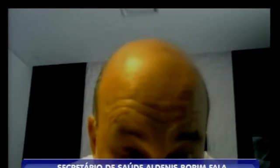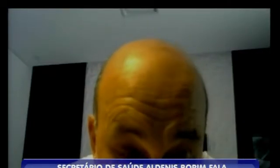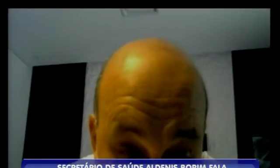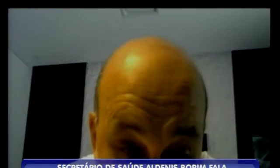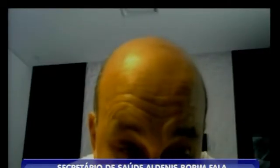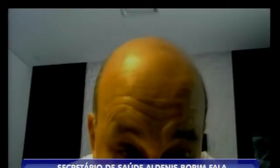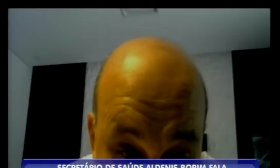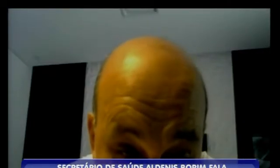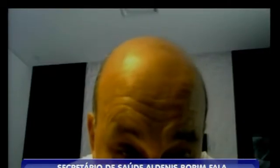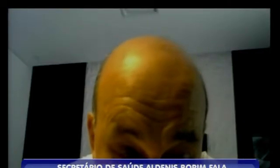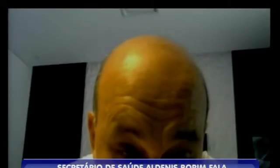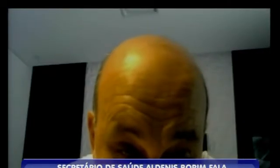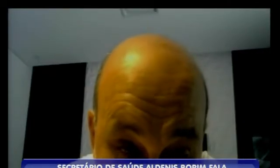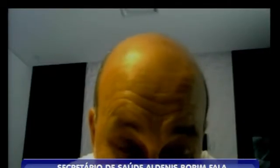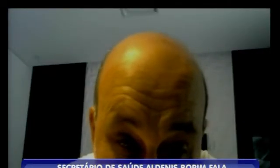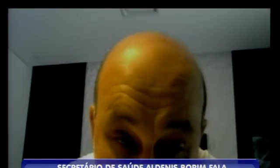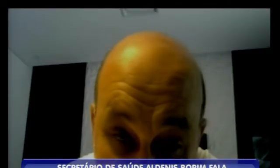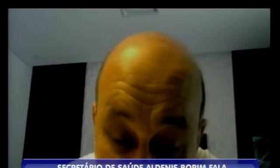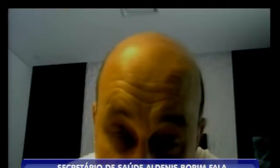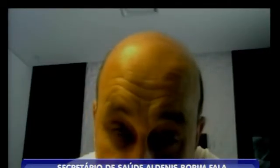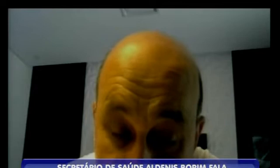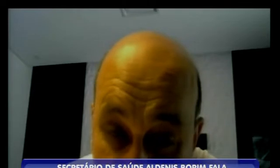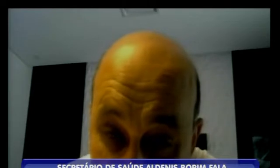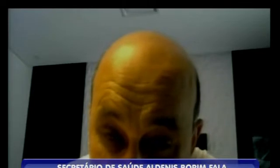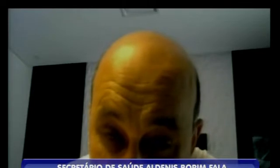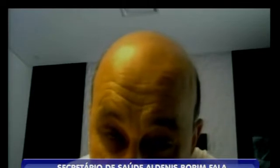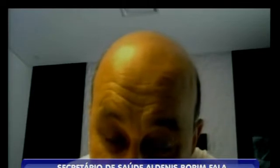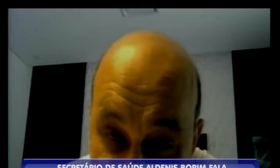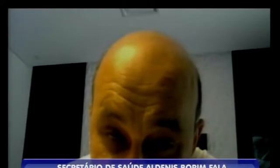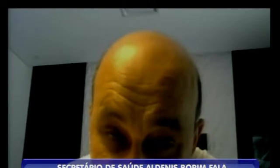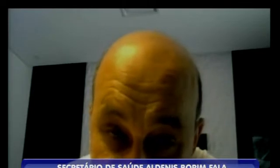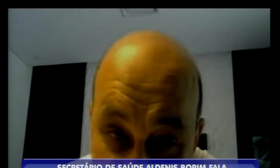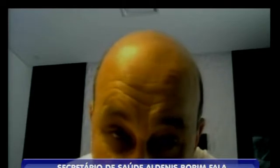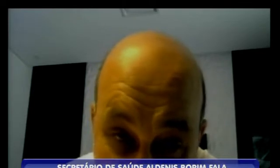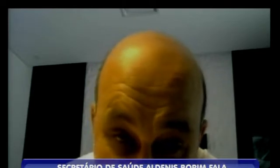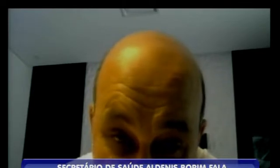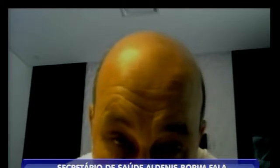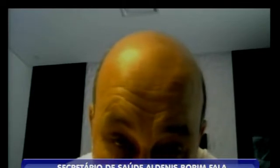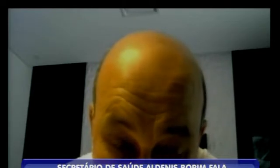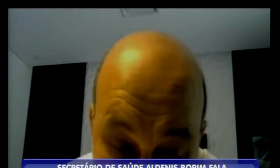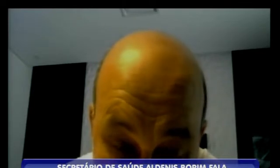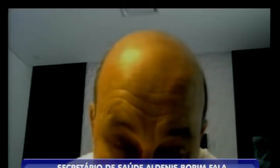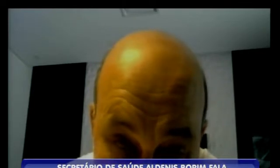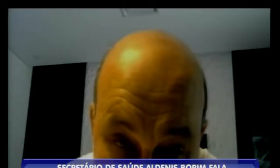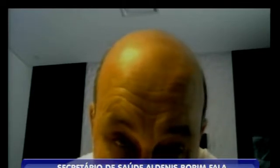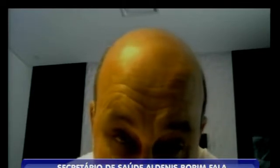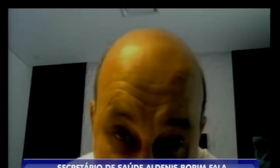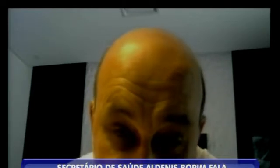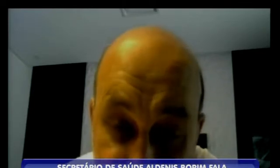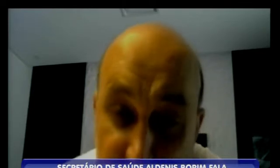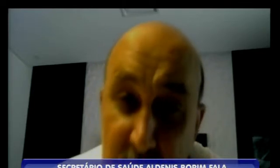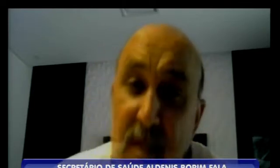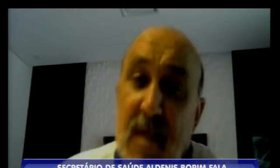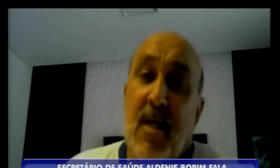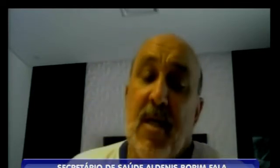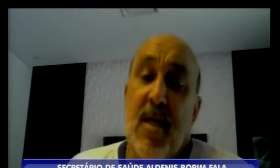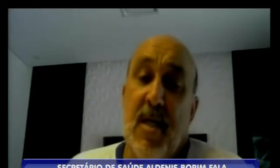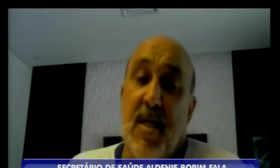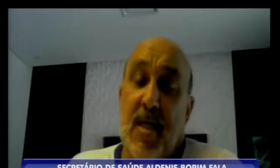Karina também faz parte da comissão de saúde. Acrescentando em cima do que o Odélio falou, as palavras verdadeiras.